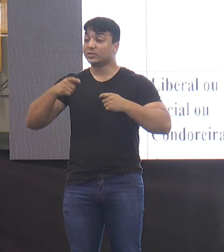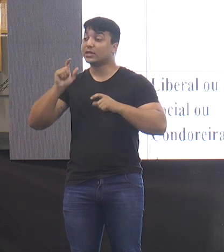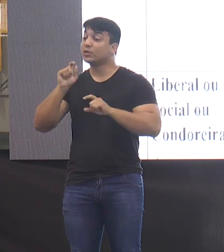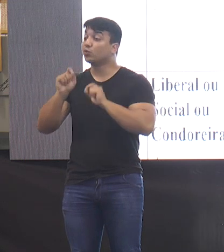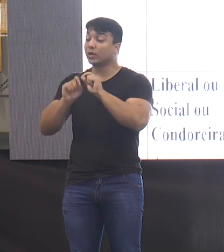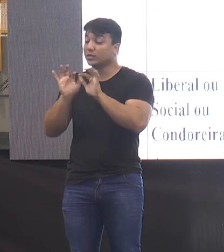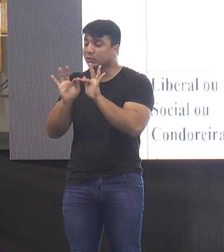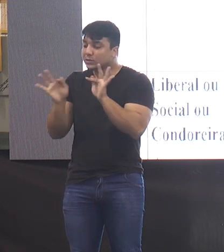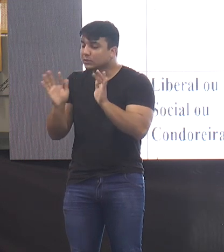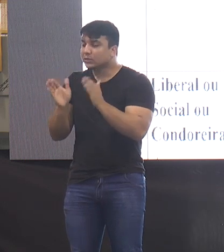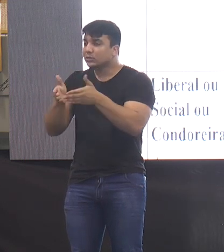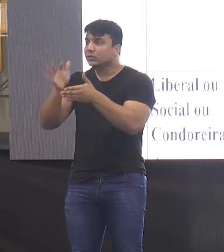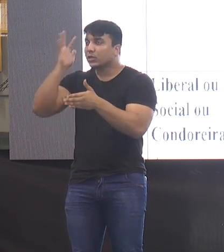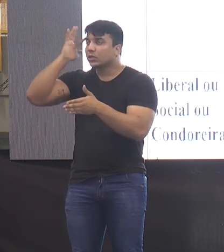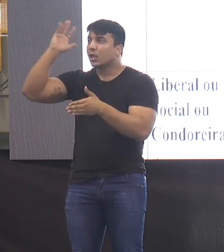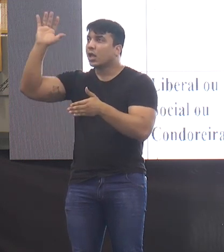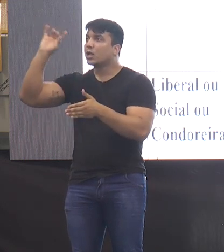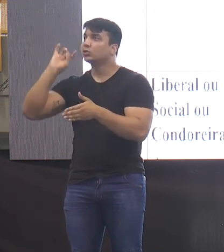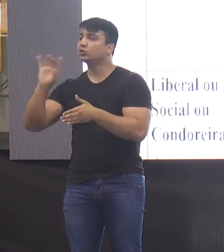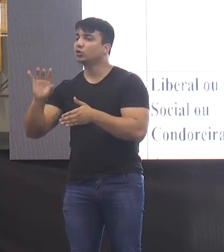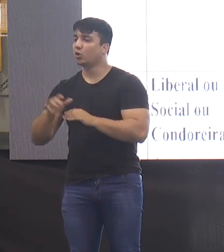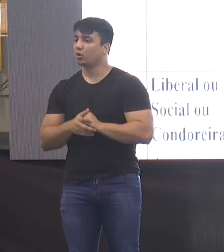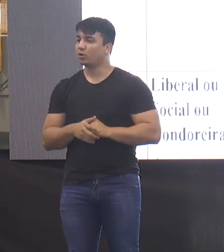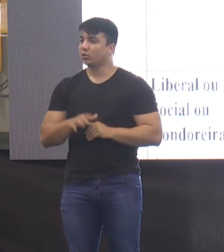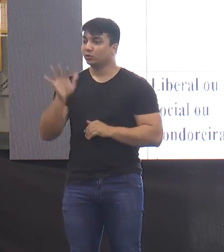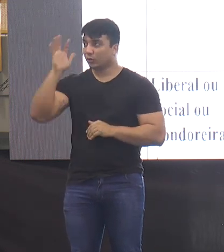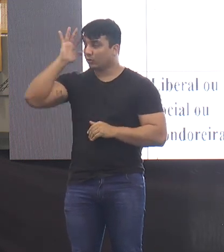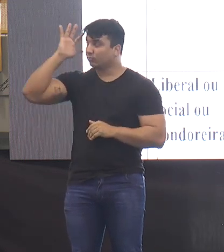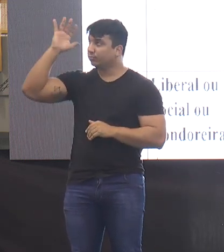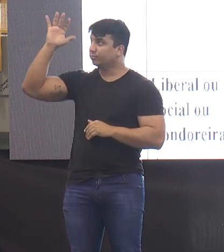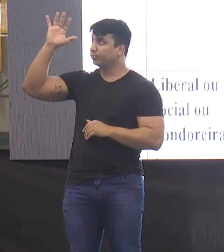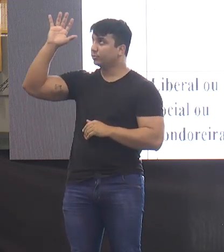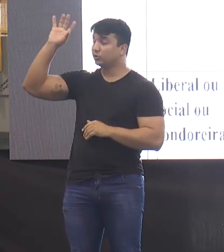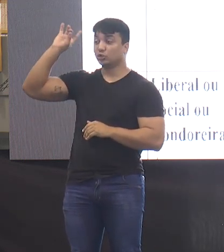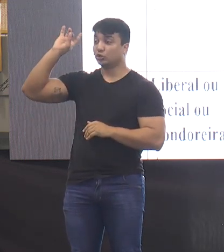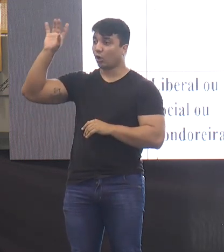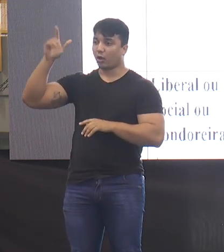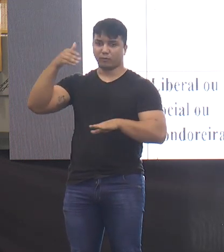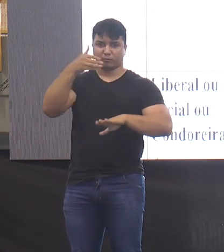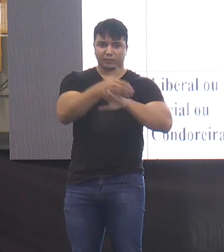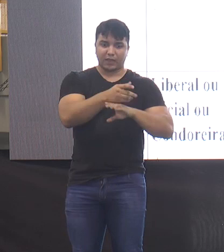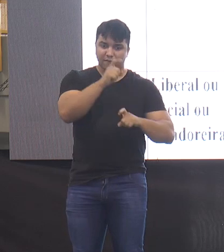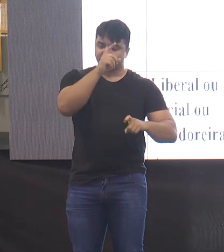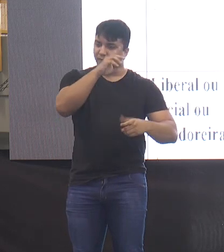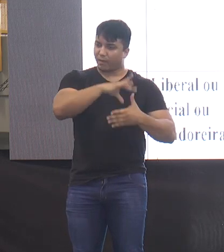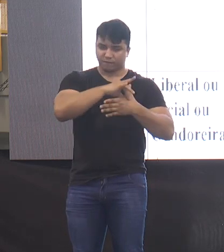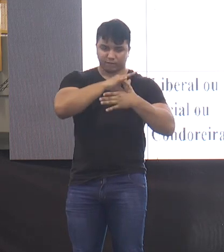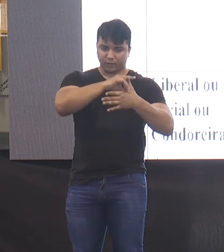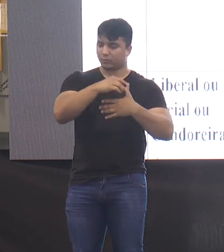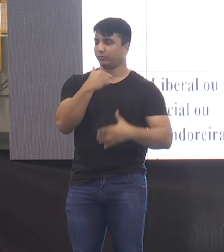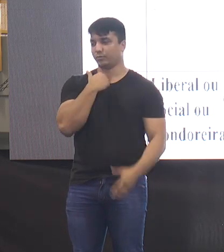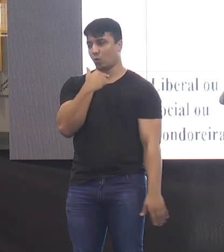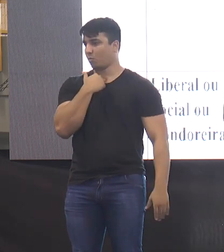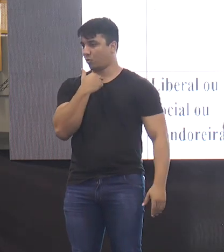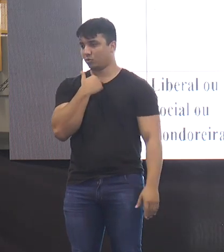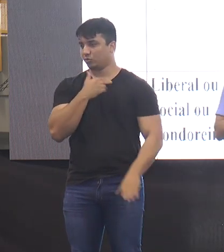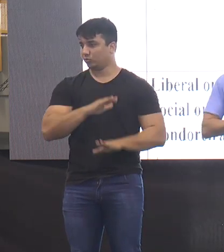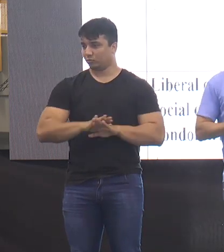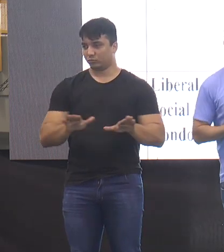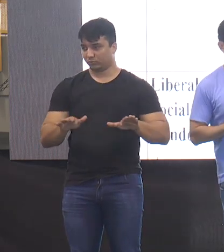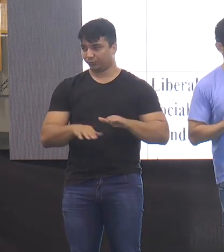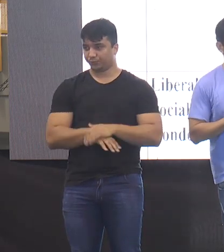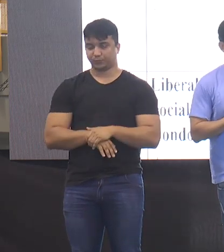amor apenas idealizado, apenas na ideia, que não se realiza no plano físico,